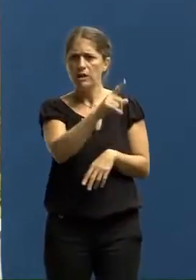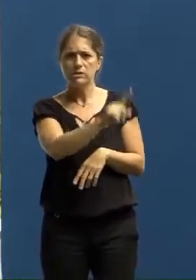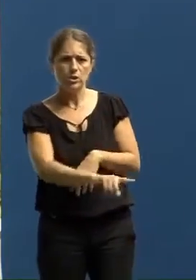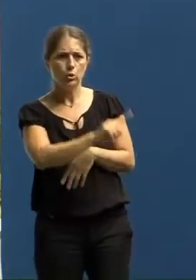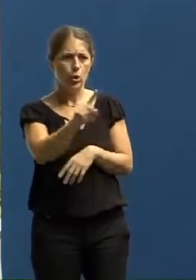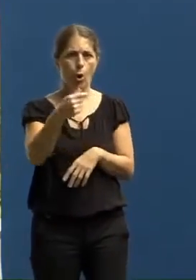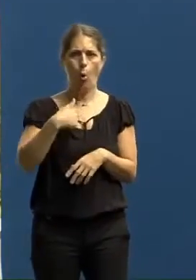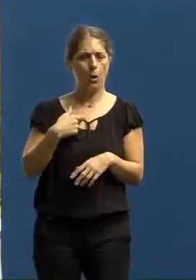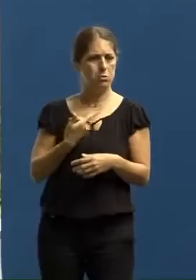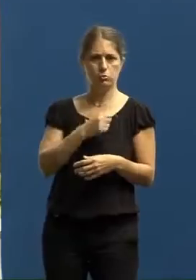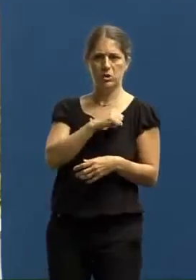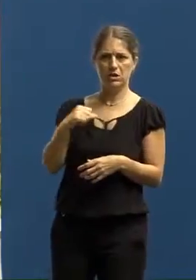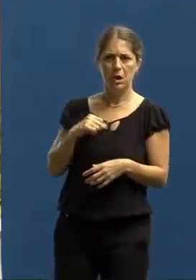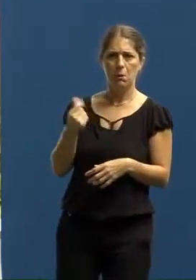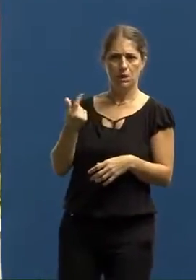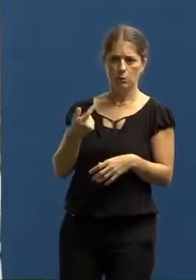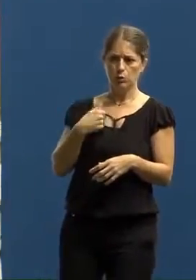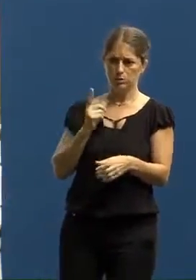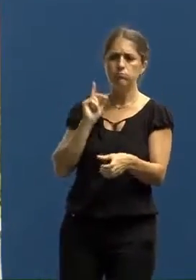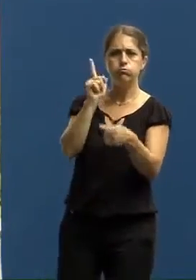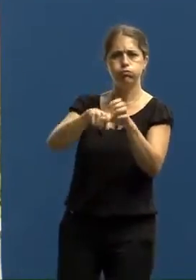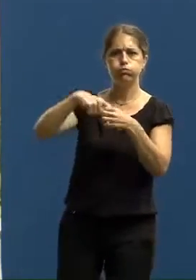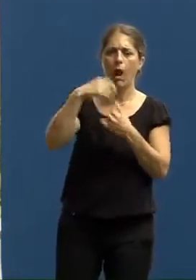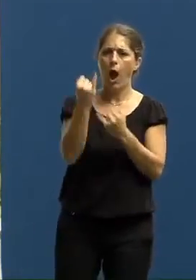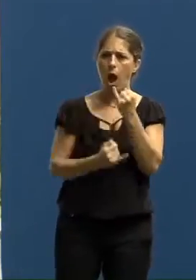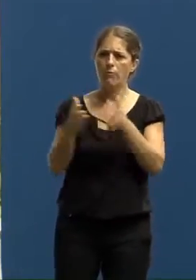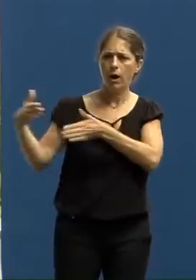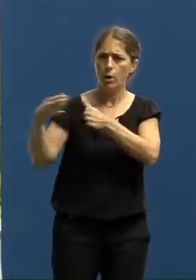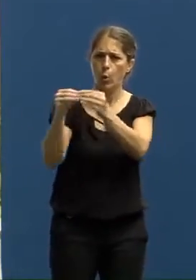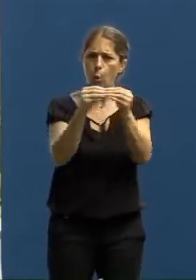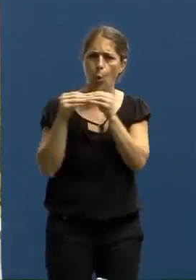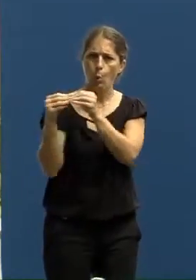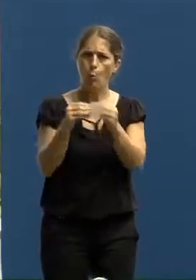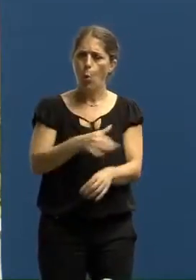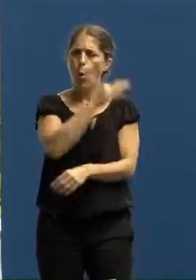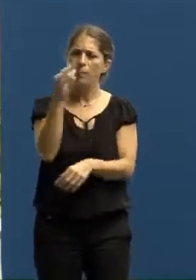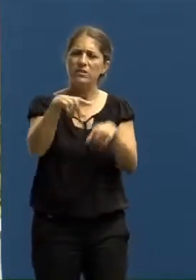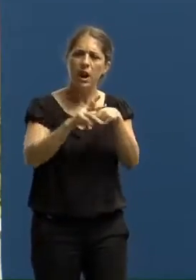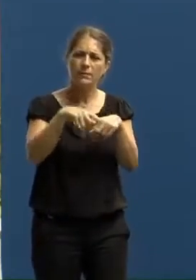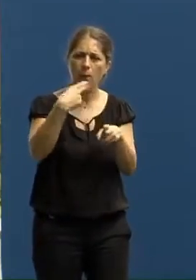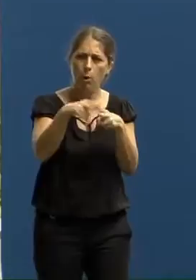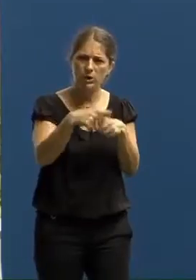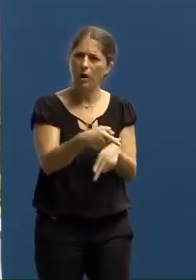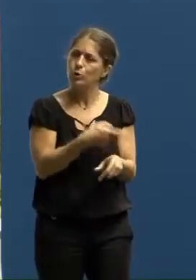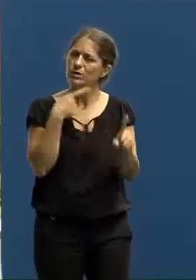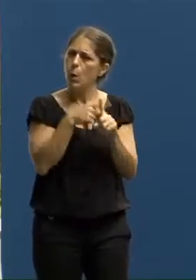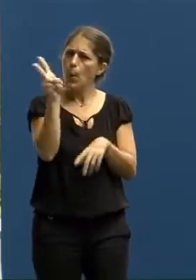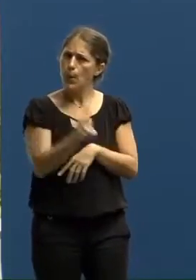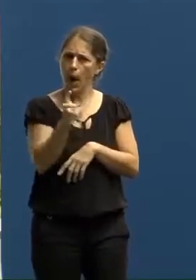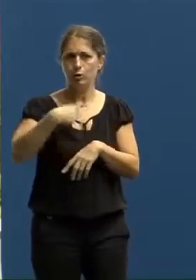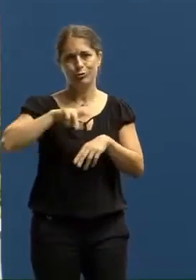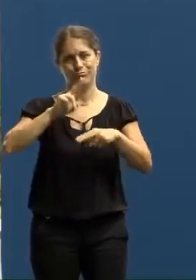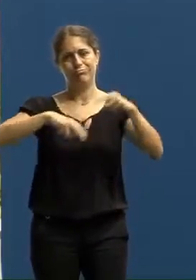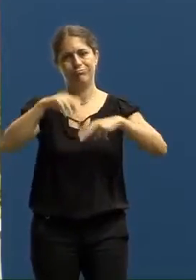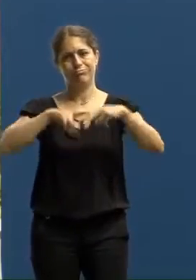me pasou a mí mesmo, pudésemos facer este camiño en común e construir unha ferramenta política que fose útil para defender os dereitos da